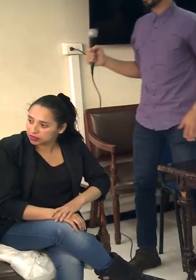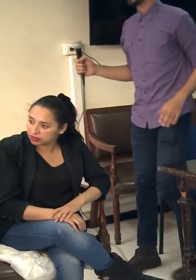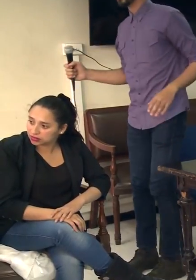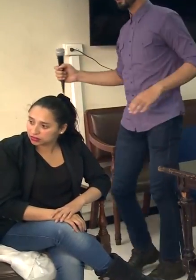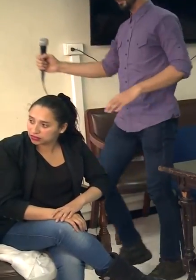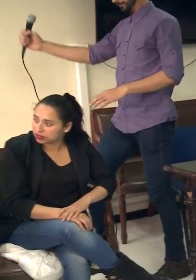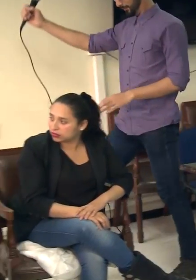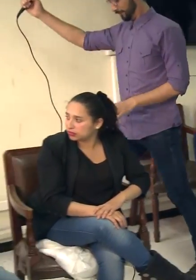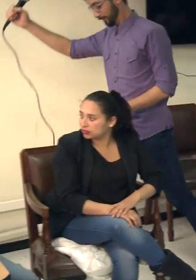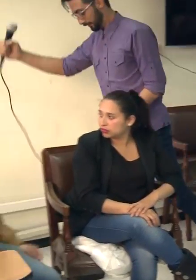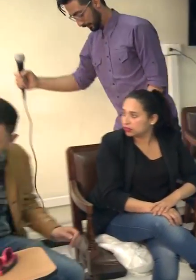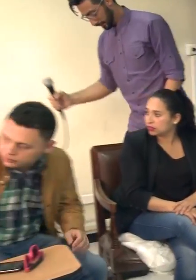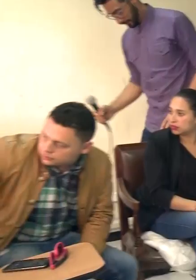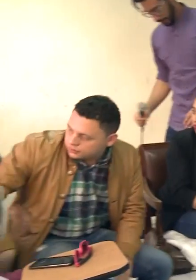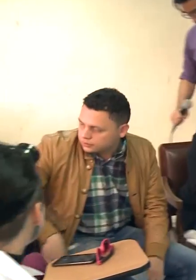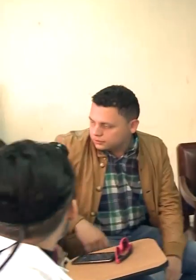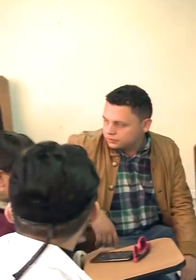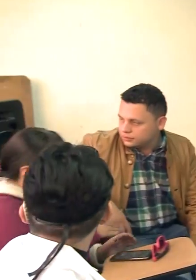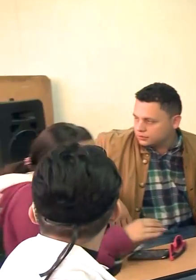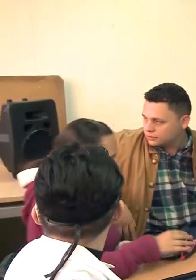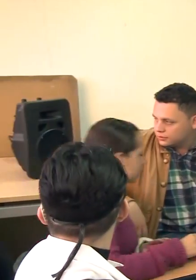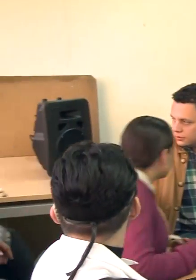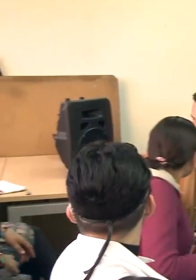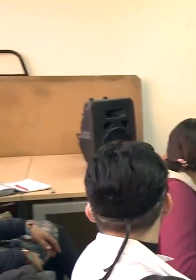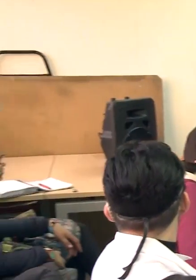haciendo. Ah, 1 y 2. No sé si hay.